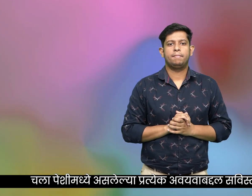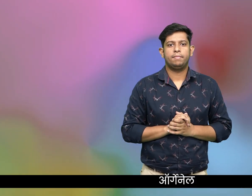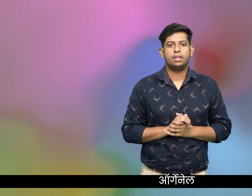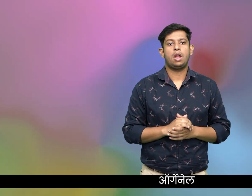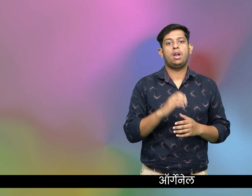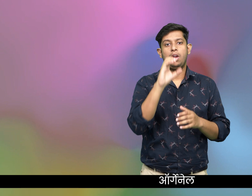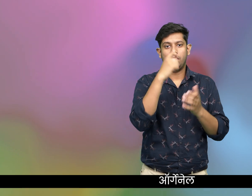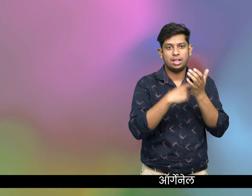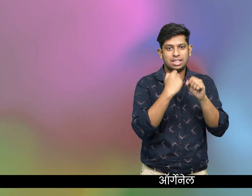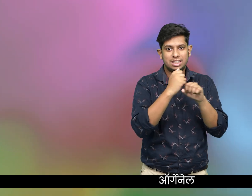ऑर्गनेल,